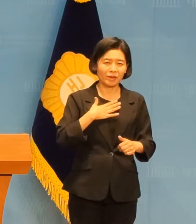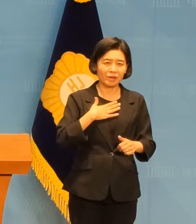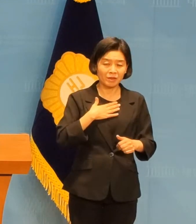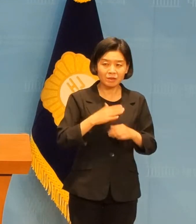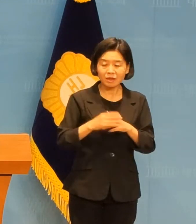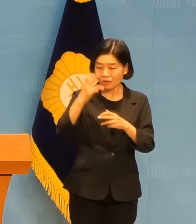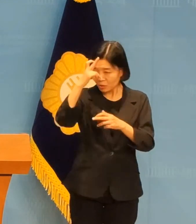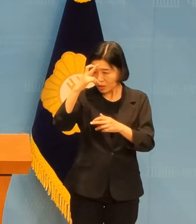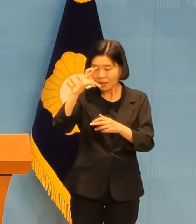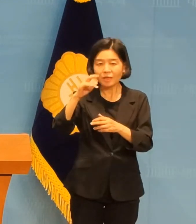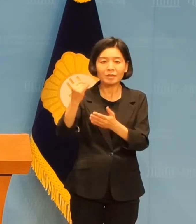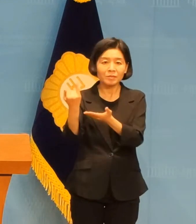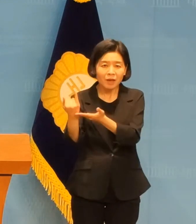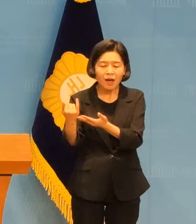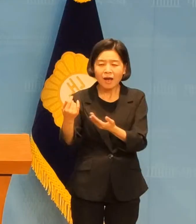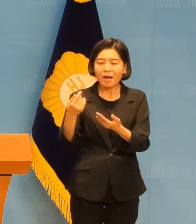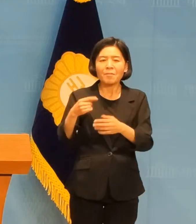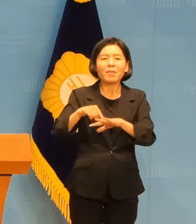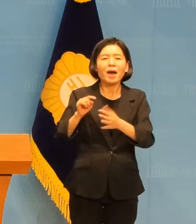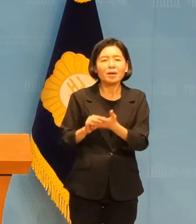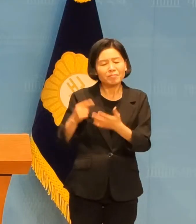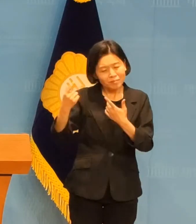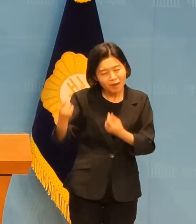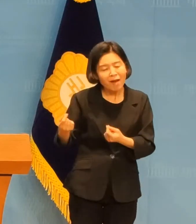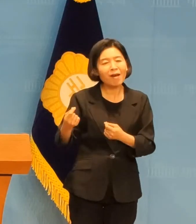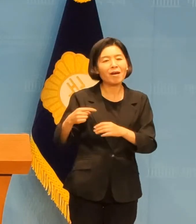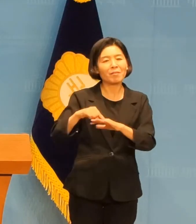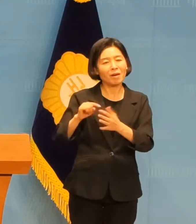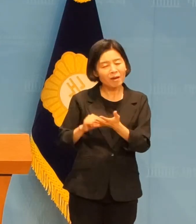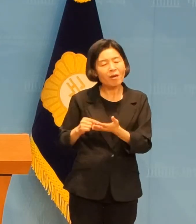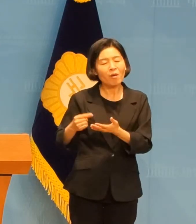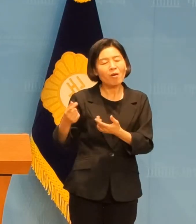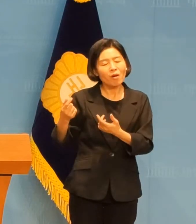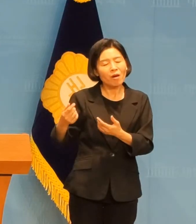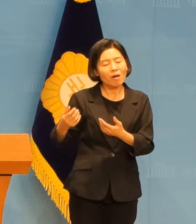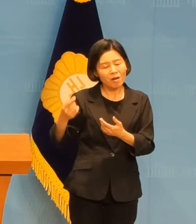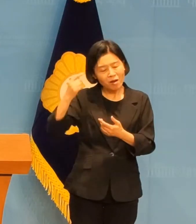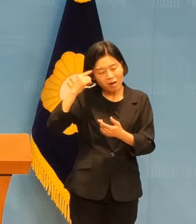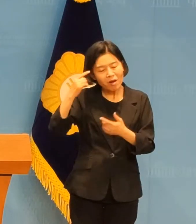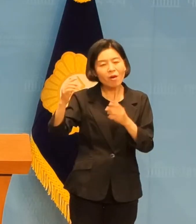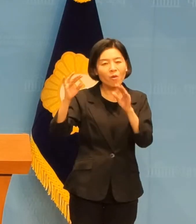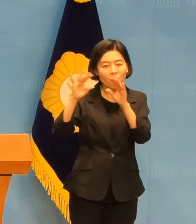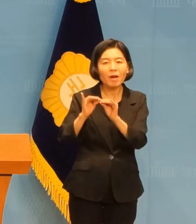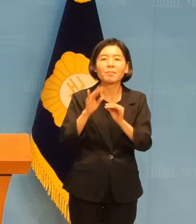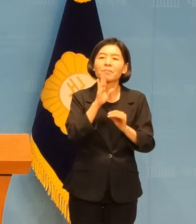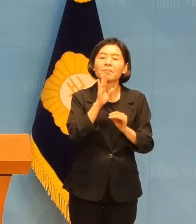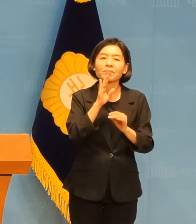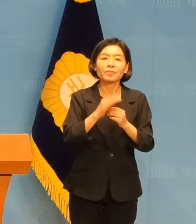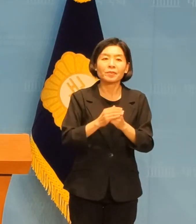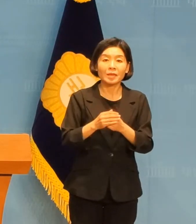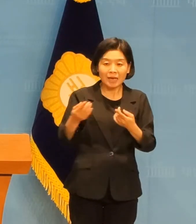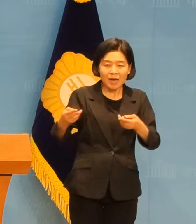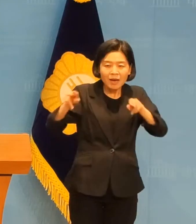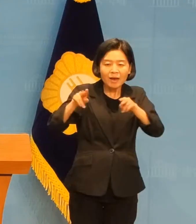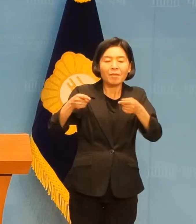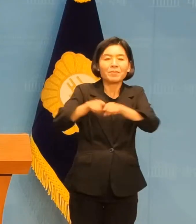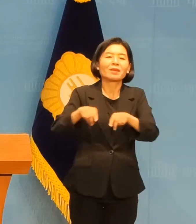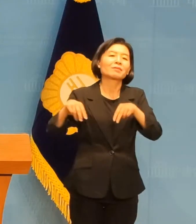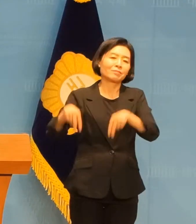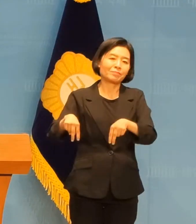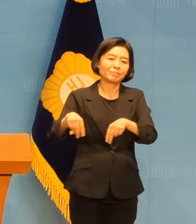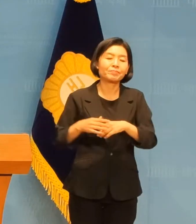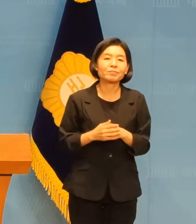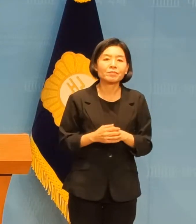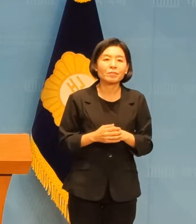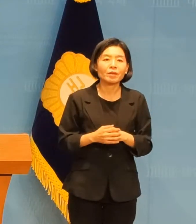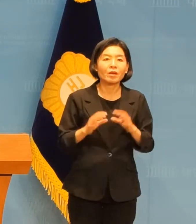최민희 내정자와 동병상련을 느끼지 않을 수 없습니다. 그래서 오늘 이 자리에 함께 한 것입니다.